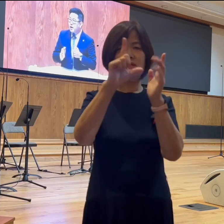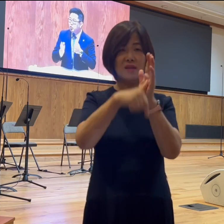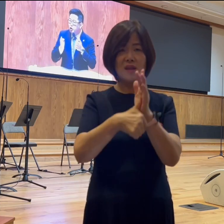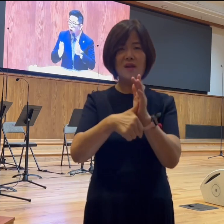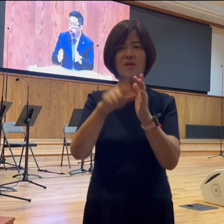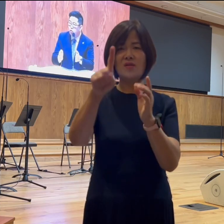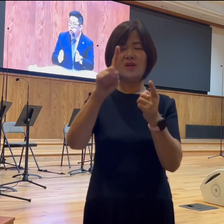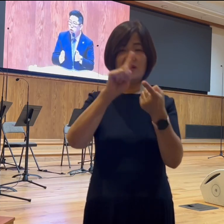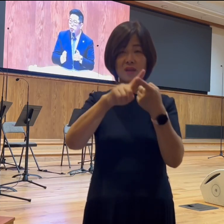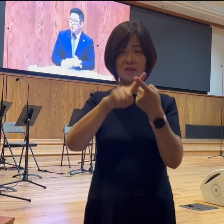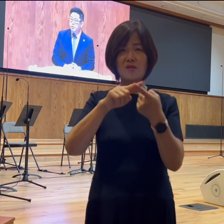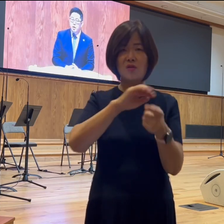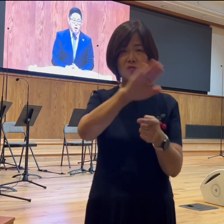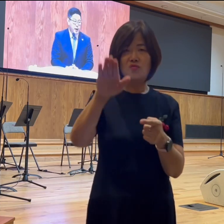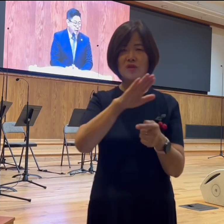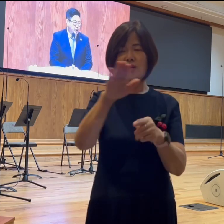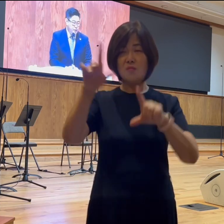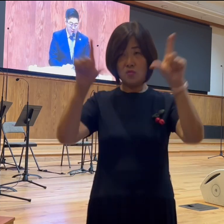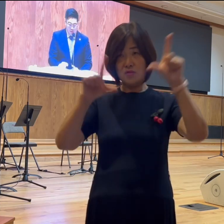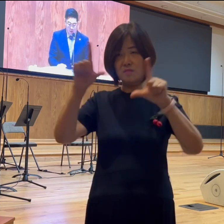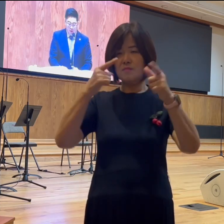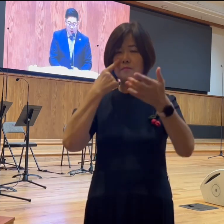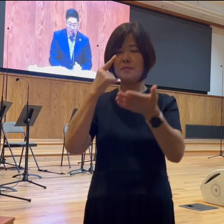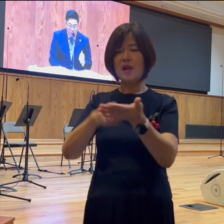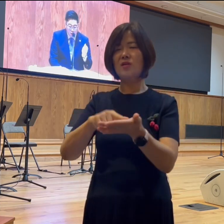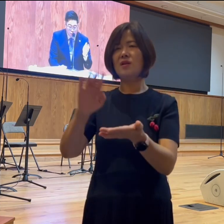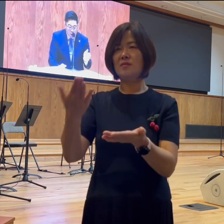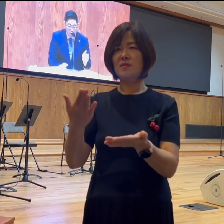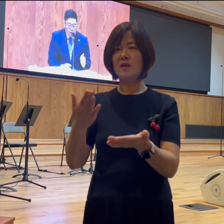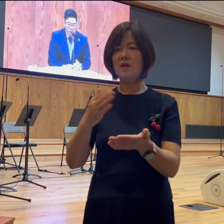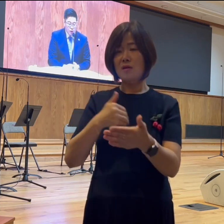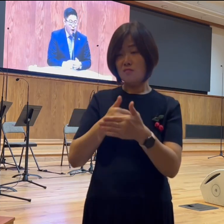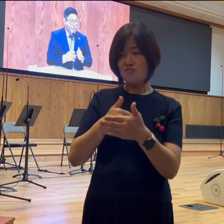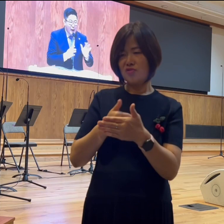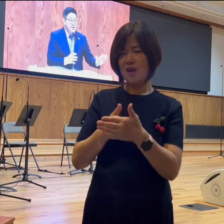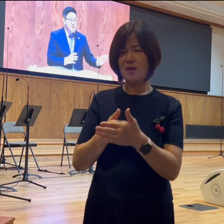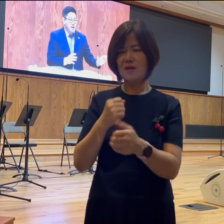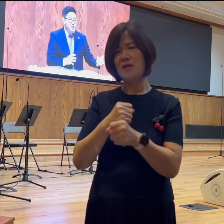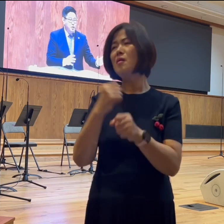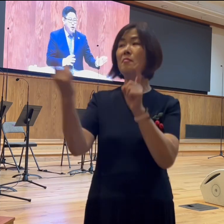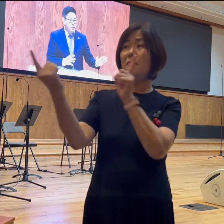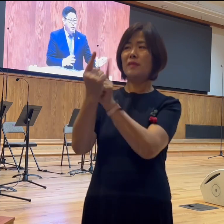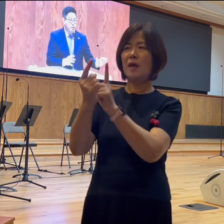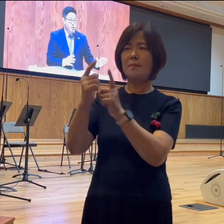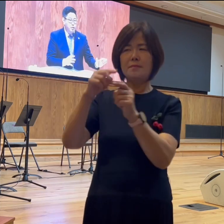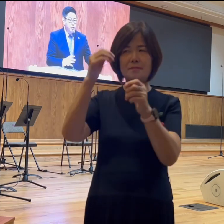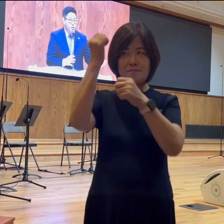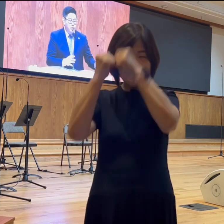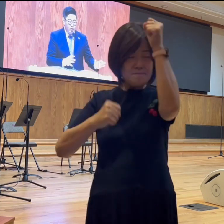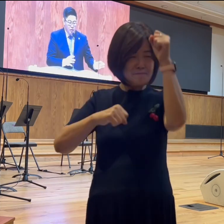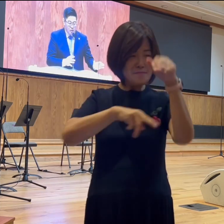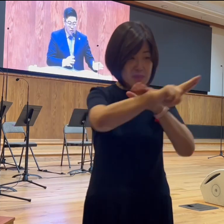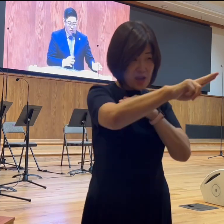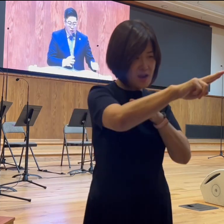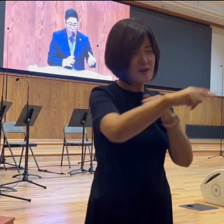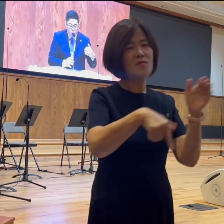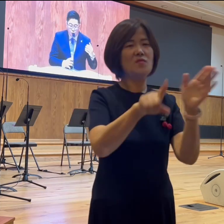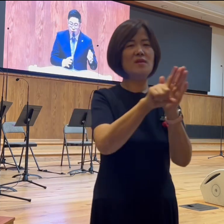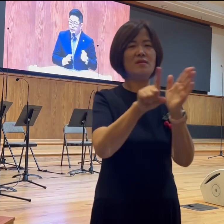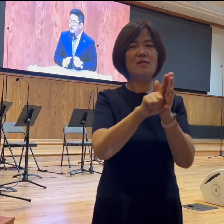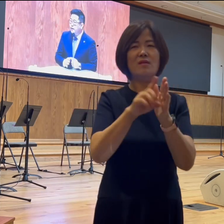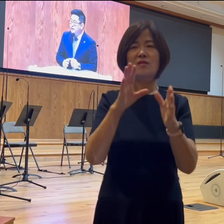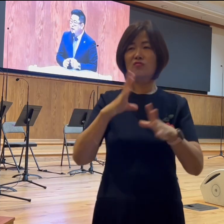아주 전형적인 모습을 발견할 수 있습니다. 바로 그 불안의 요소를 만나지 않기 위해서, 그